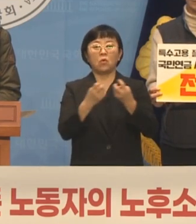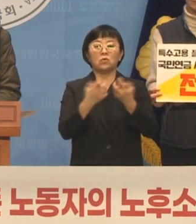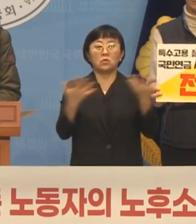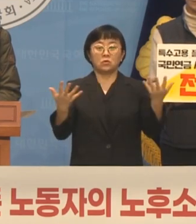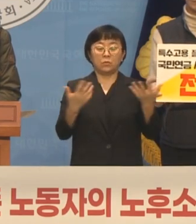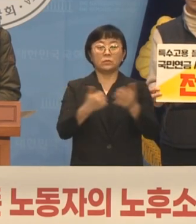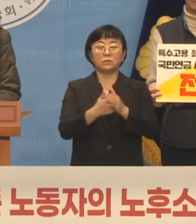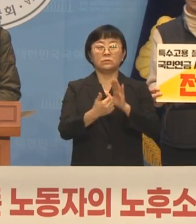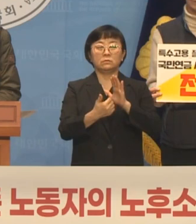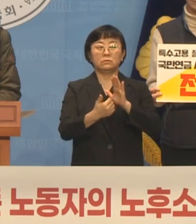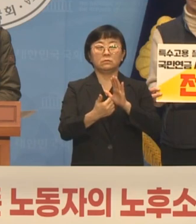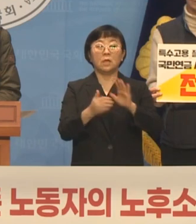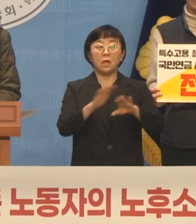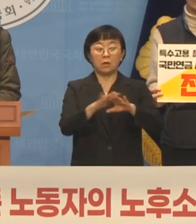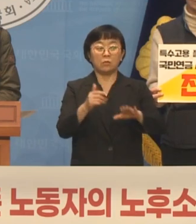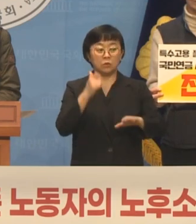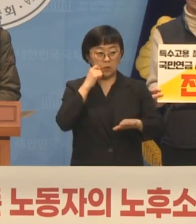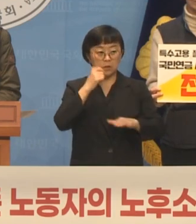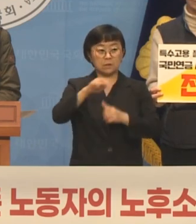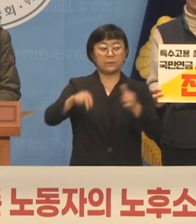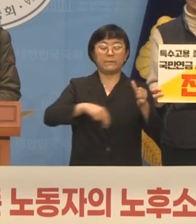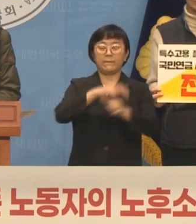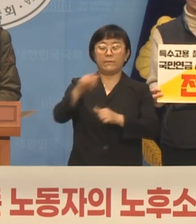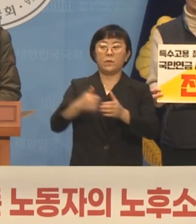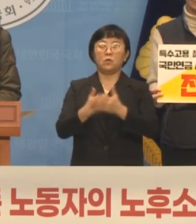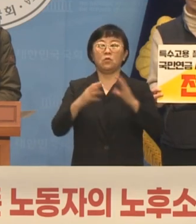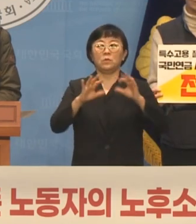있습니다. 국민연금과 같은